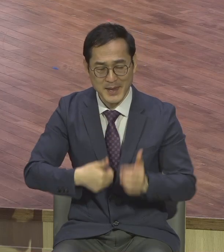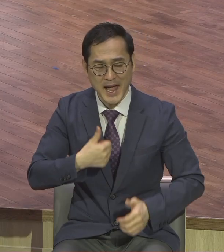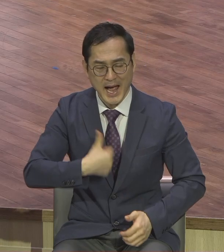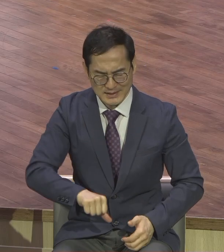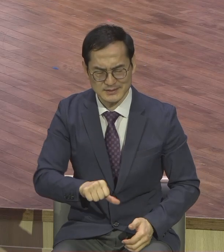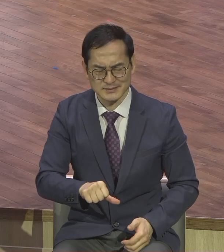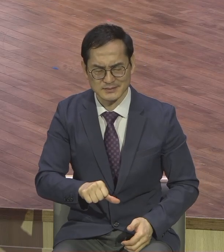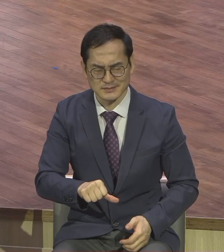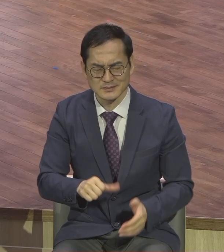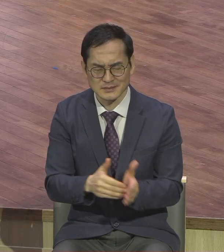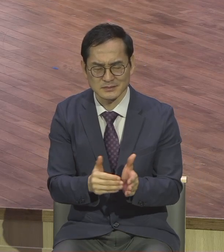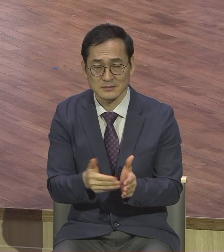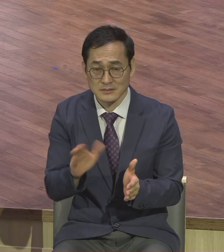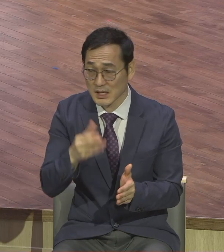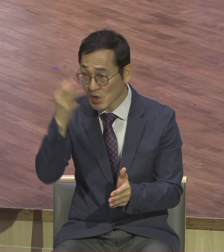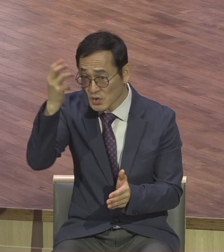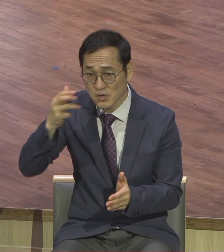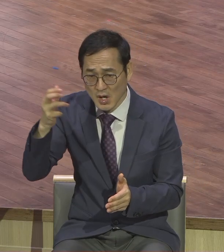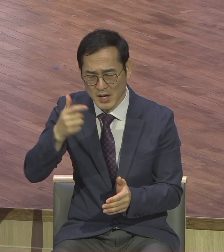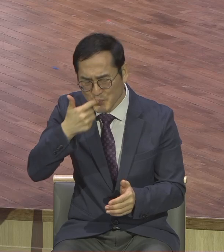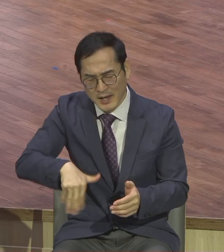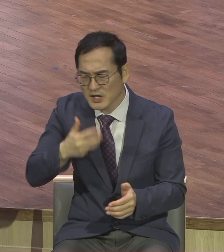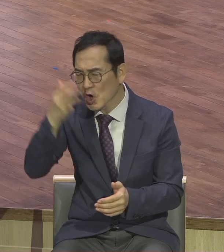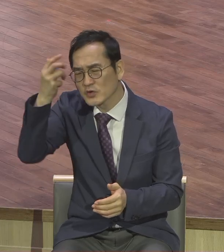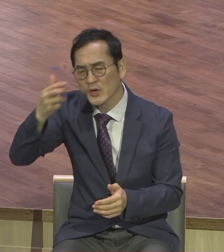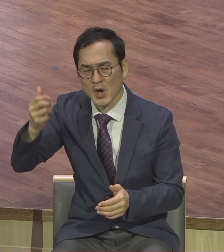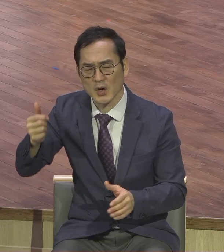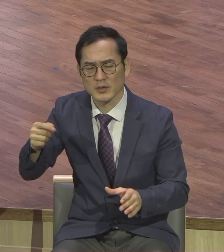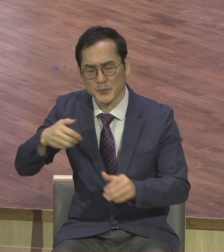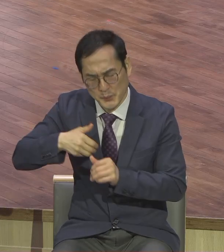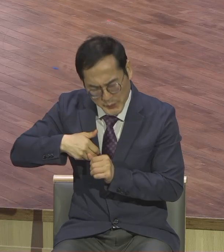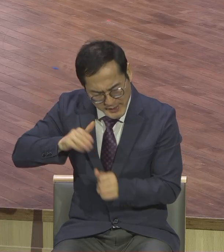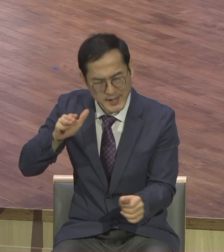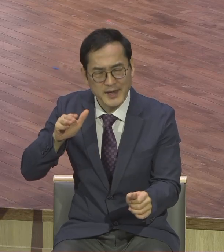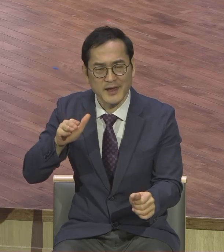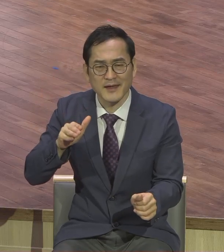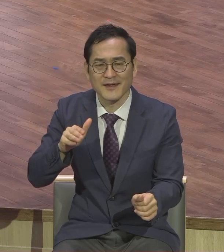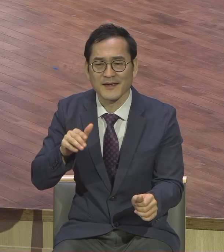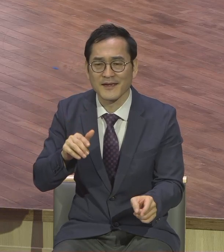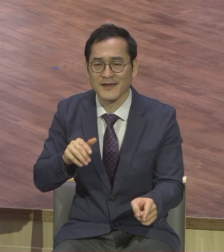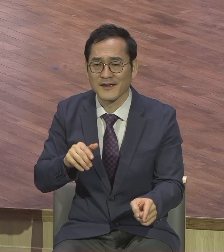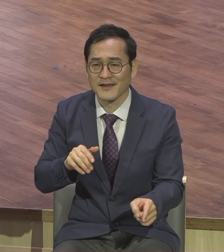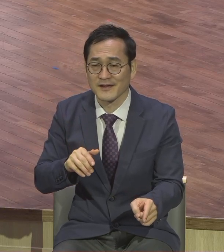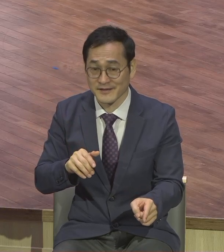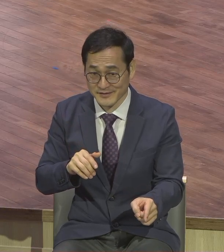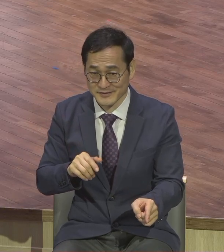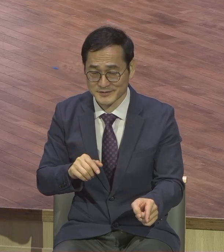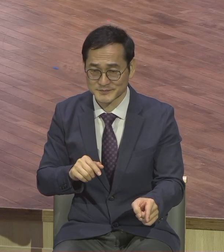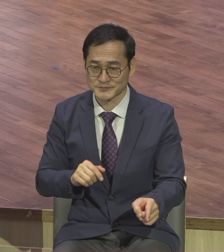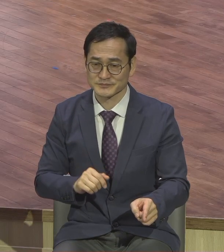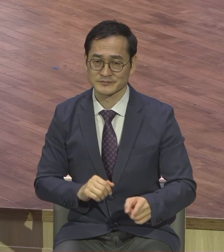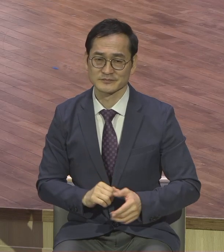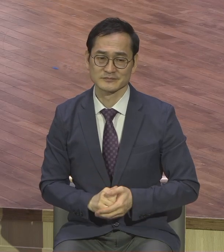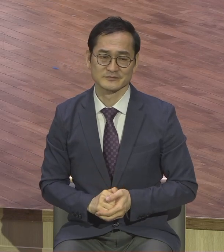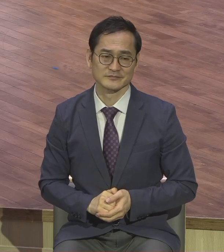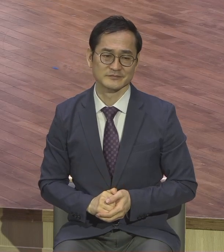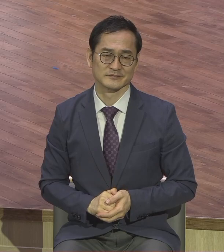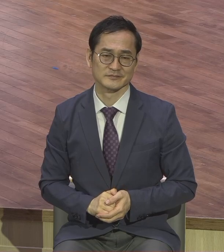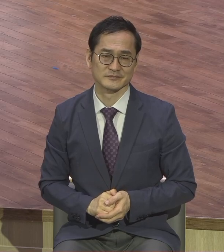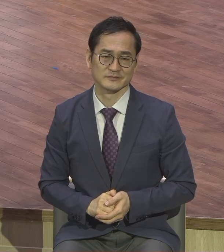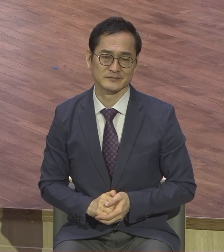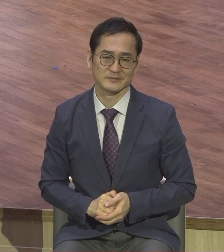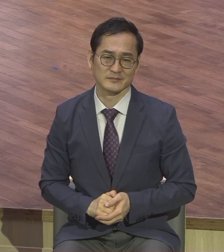끝나지 않고 성령 보내주셔가지고 예수님처럼 우리를 하나님과